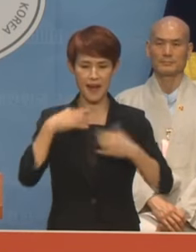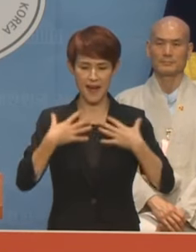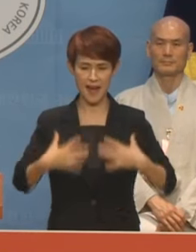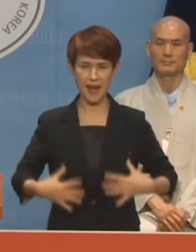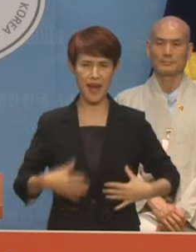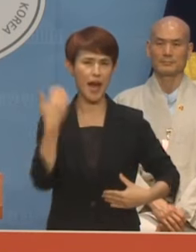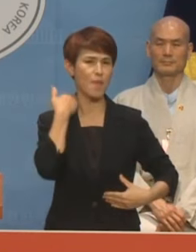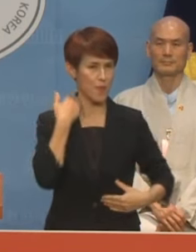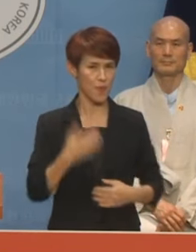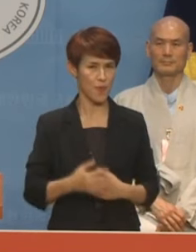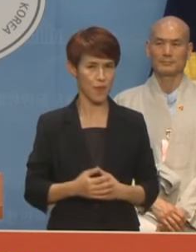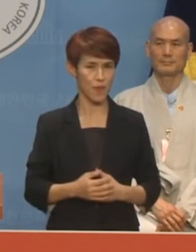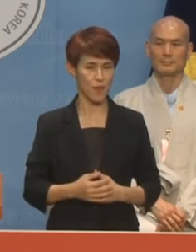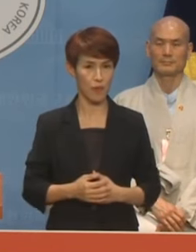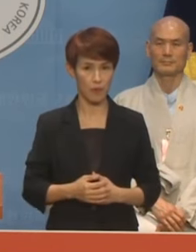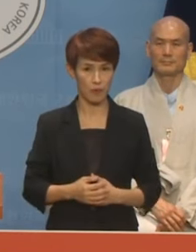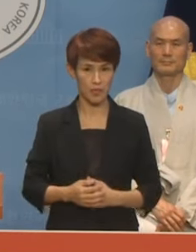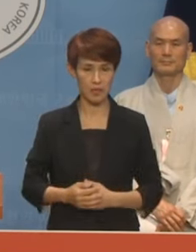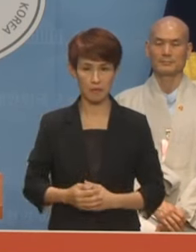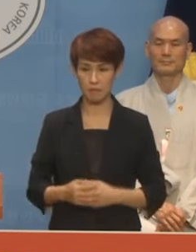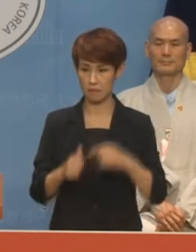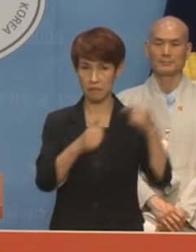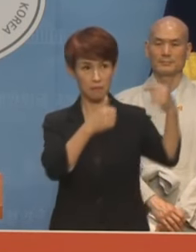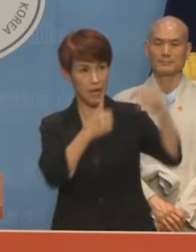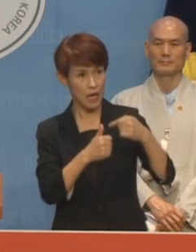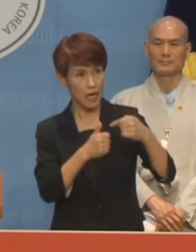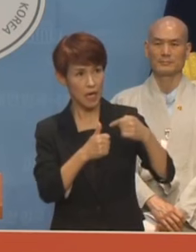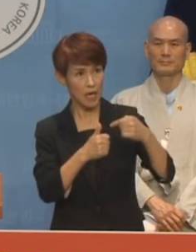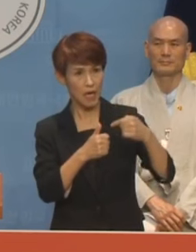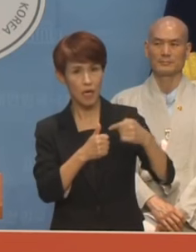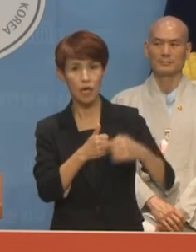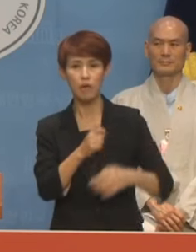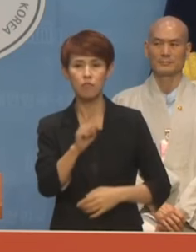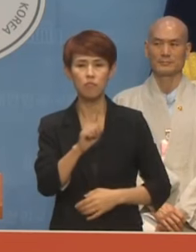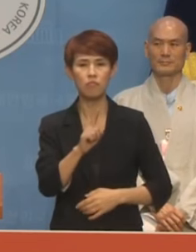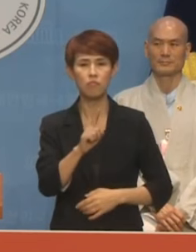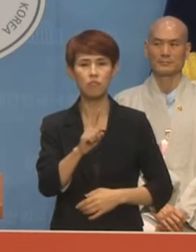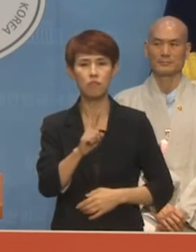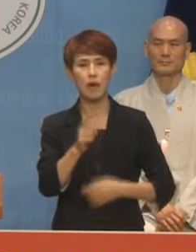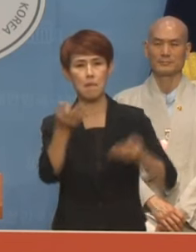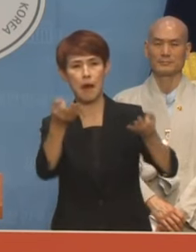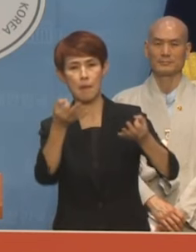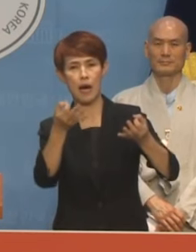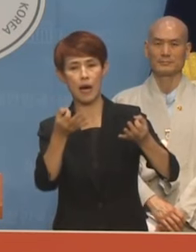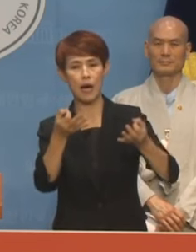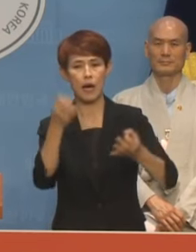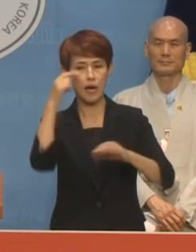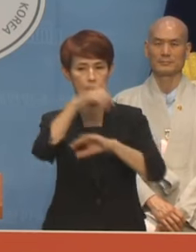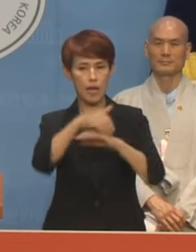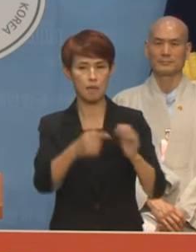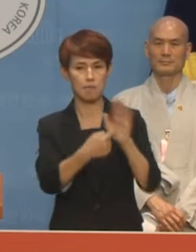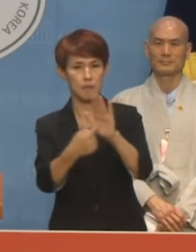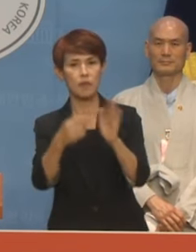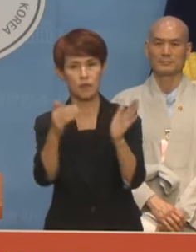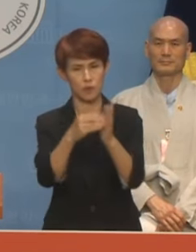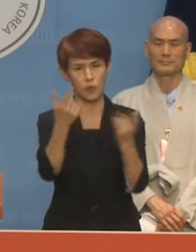보이지 않는다는 사단장의 명령은 이를테면 보여주기식 작전임을 드러내는